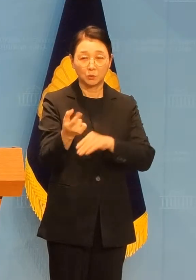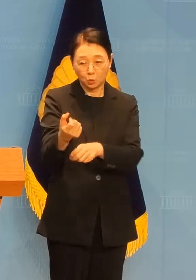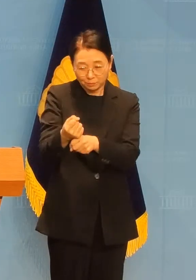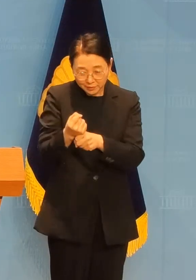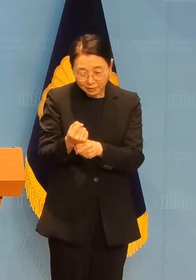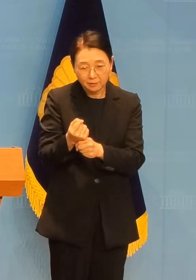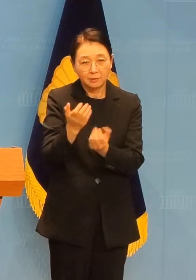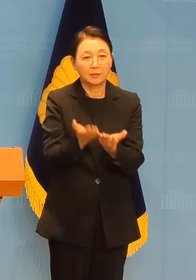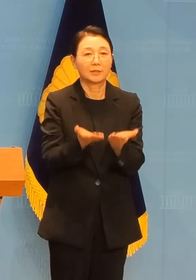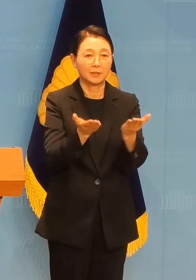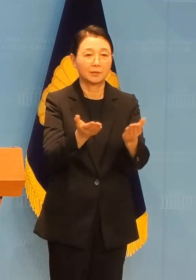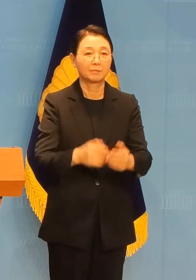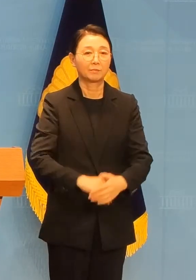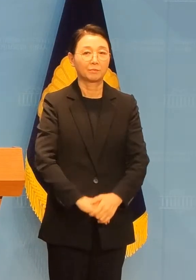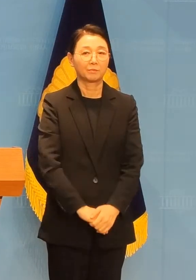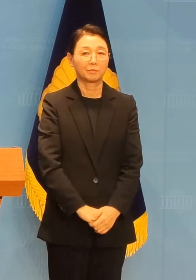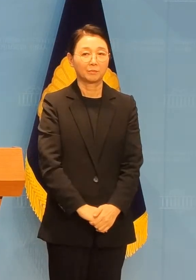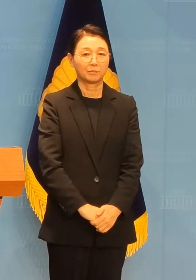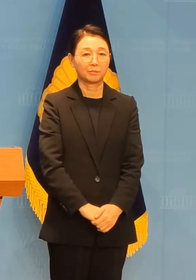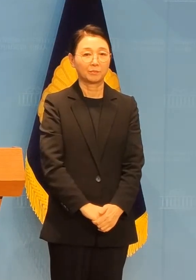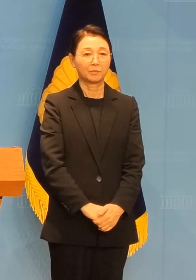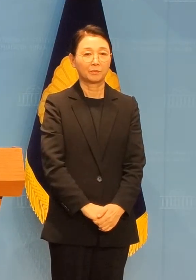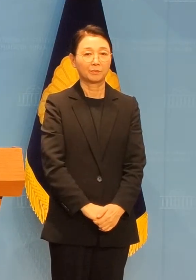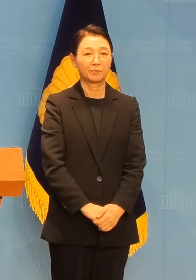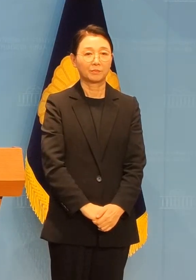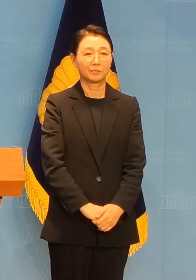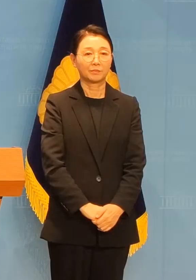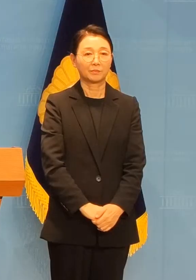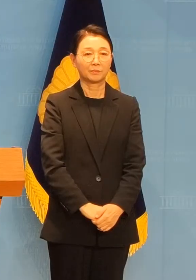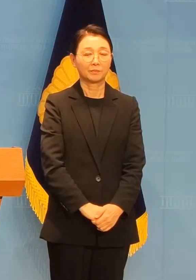일찍 시작할 수 있도록 하겠습니다.